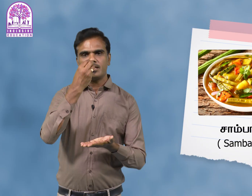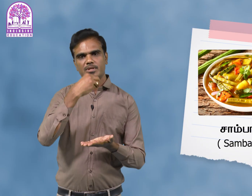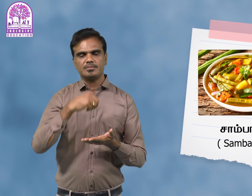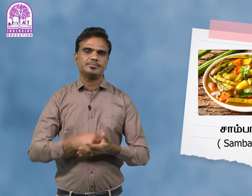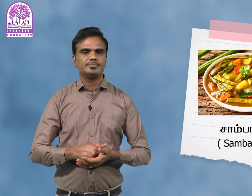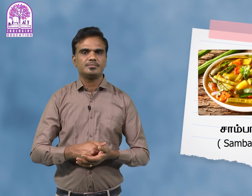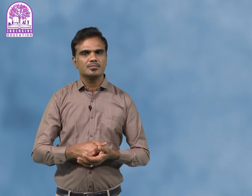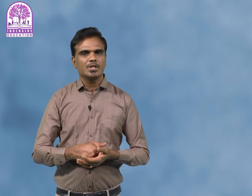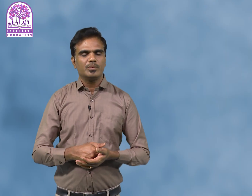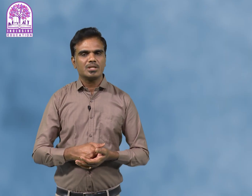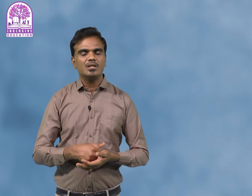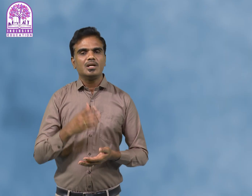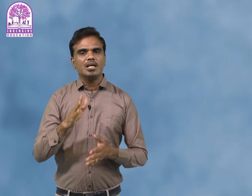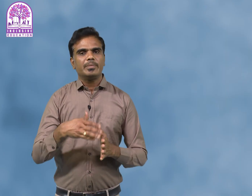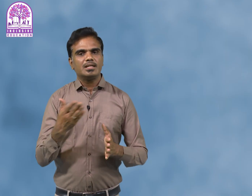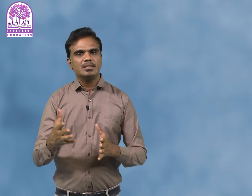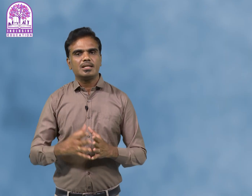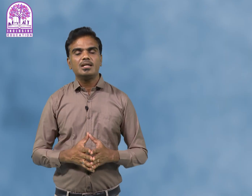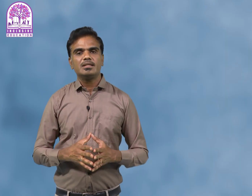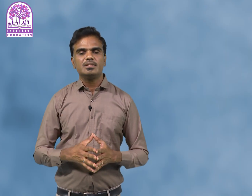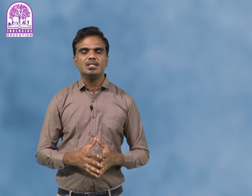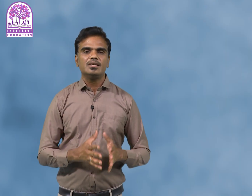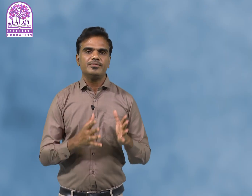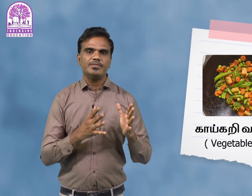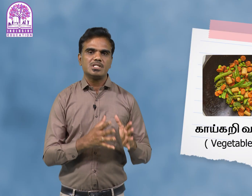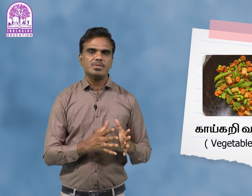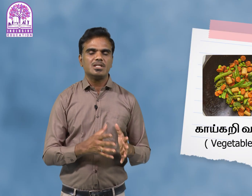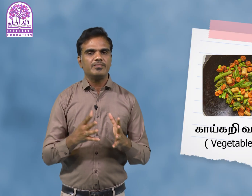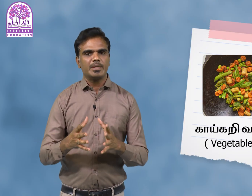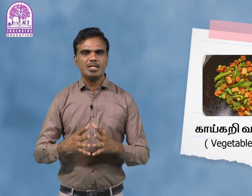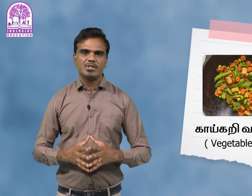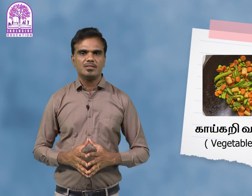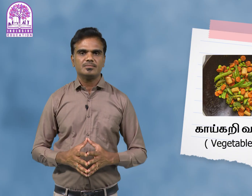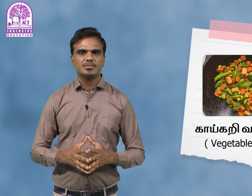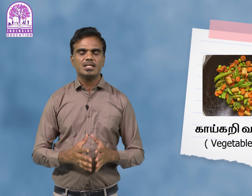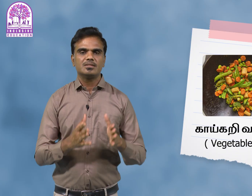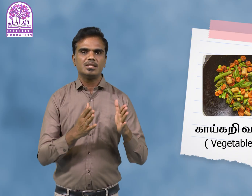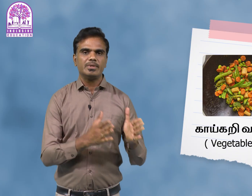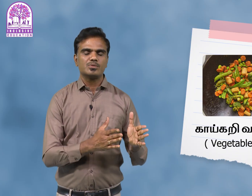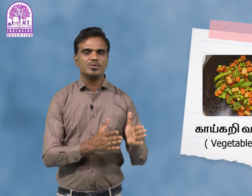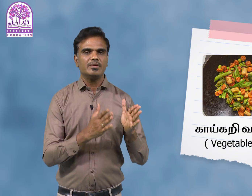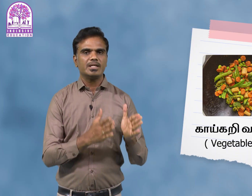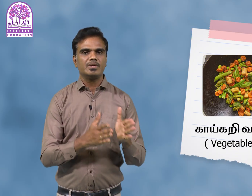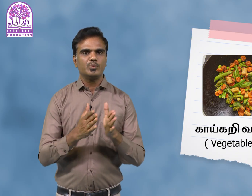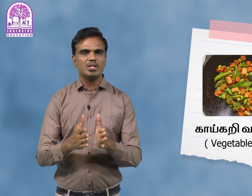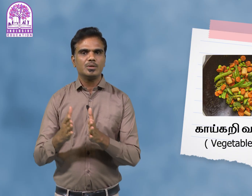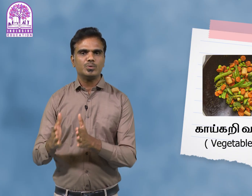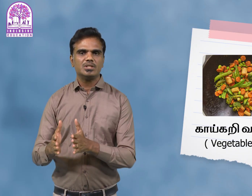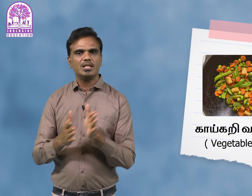சாப்பிடுங்க. புரியுதுங்களா? இப்போ அடுத்தது என்னென்னா இதில் வந்து நீங்கள் வெஜிடபிள்ஸில் ஃப்ரை பண்ணிவாங்க. அதை வந்து தமிழில் சொல்லணும்னா வறுவல், பொரியல், கூட்டு எல்லாம்